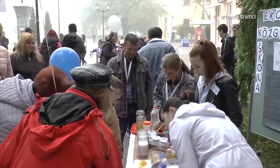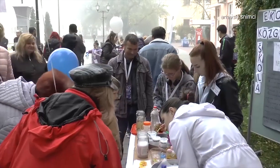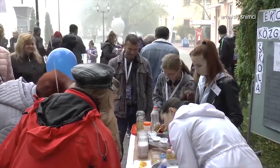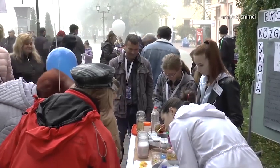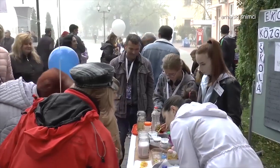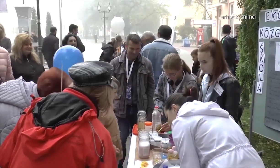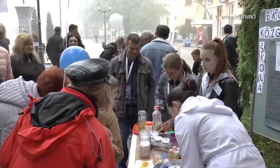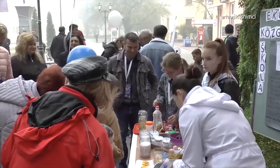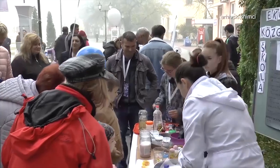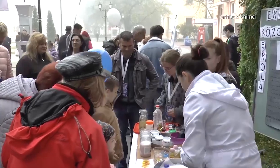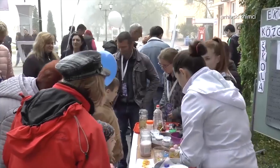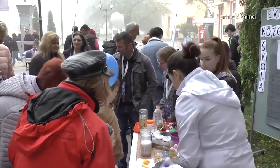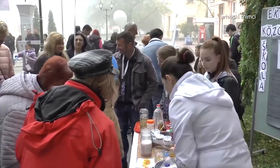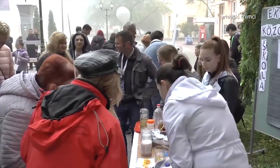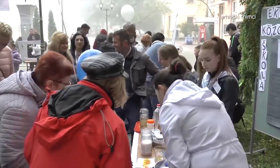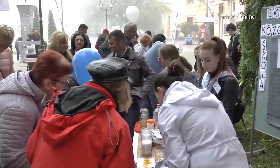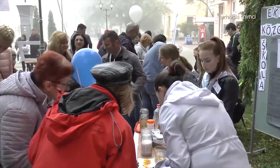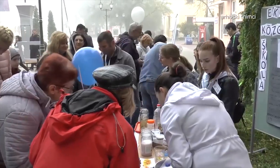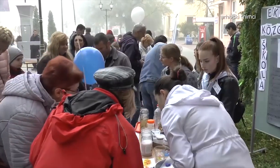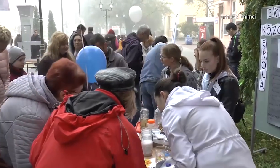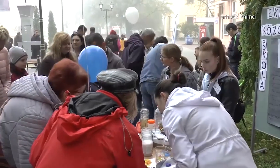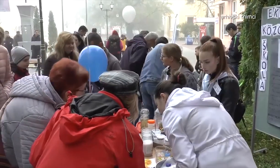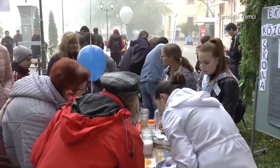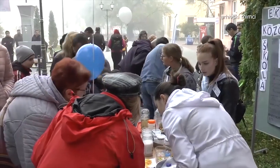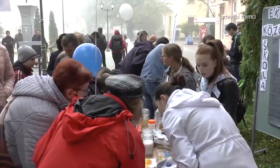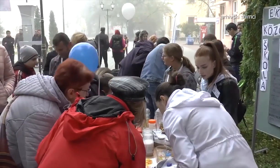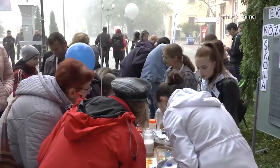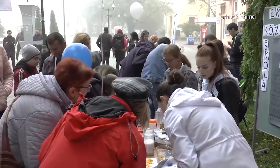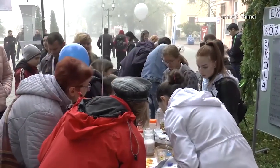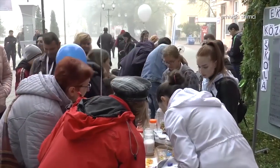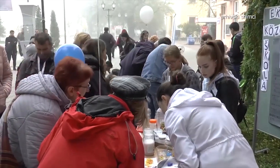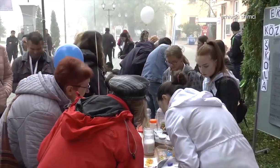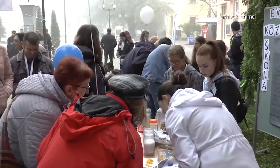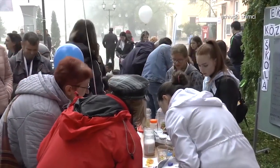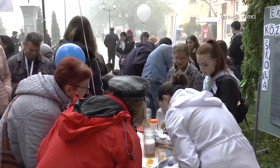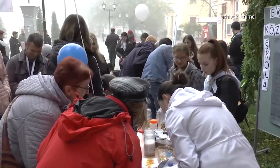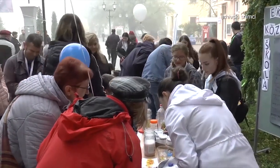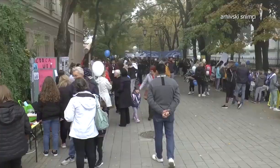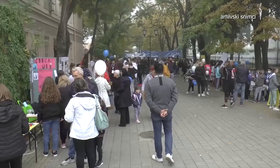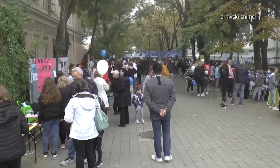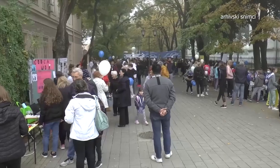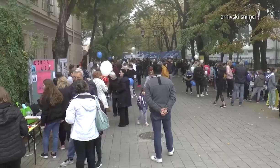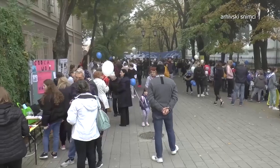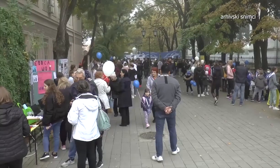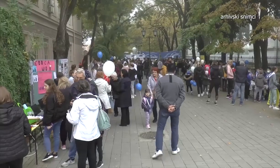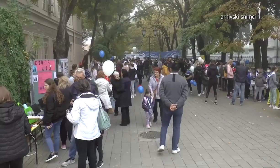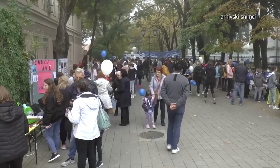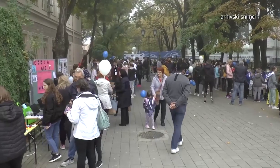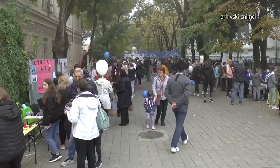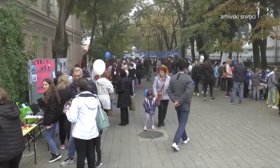rámutat, a fesztivál koncepciója hasonló minden más ilyen típusú tudományos rendezvényhez. Standjaikon a fiatal